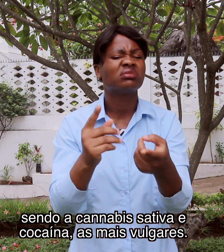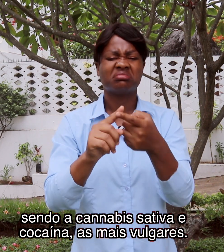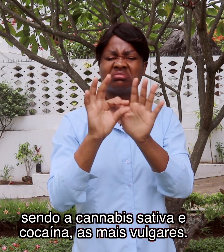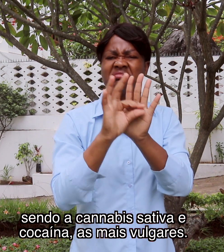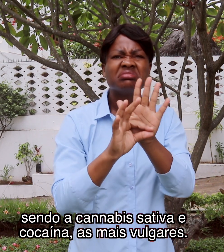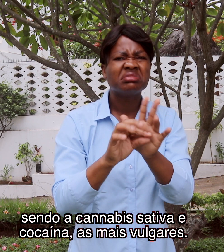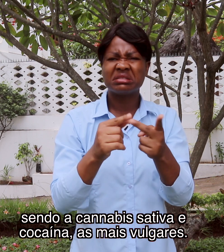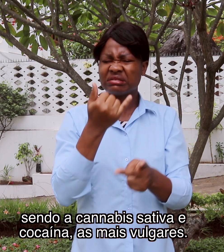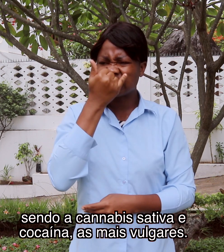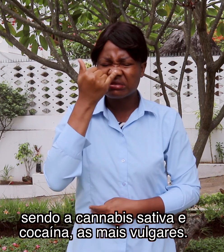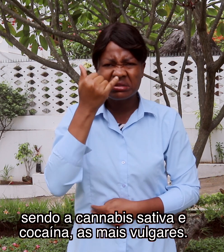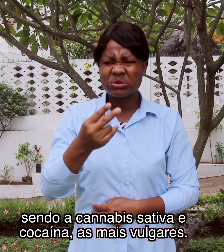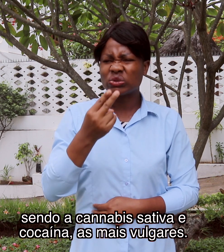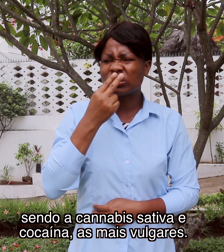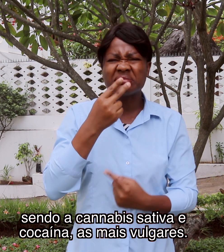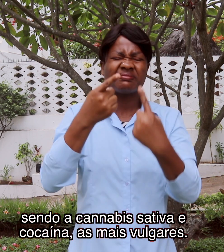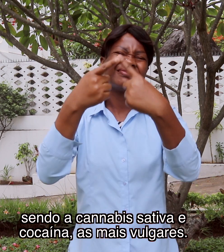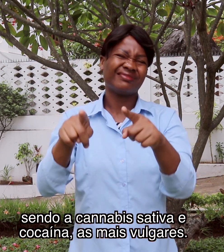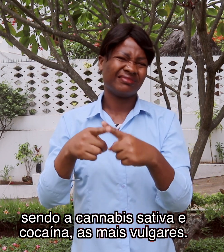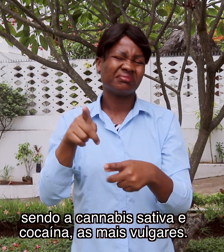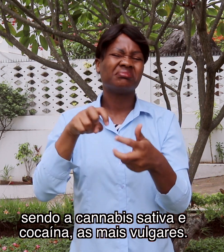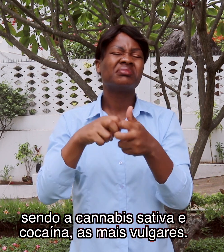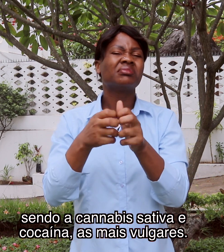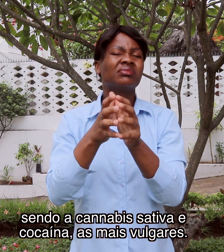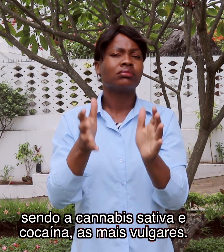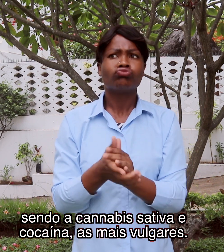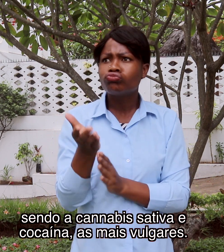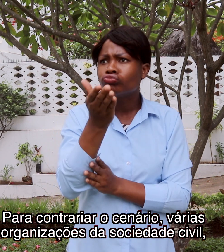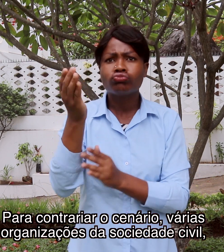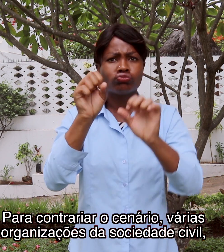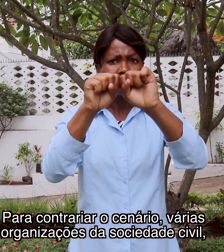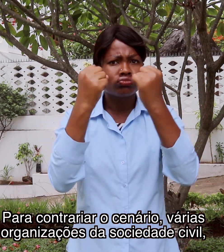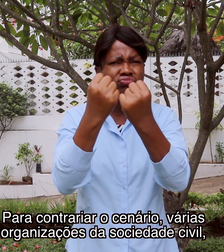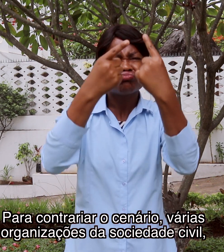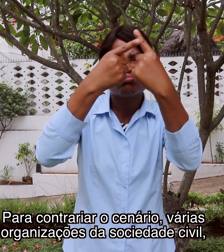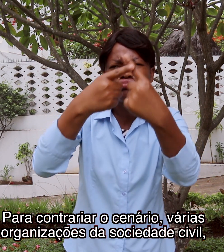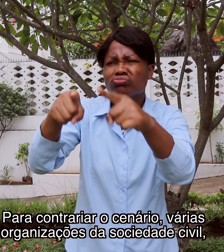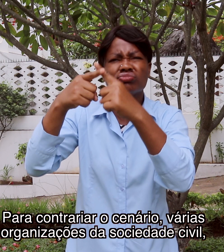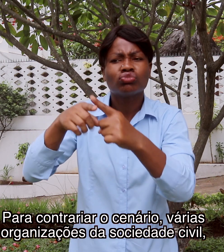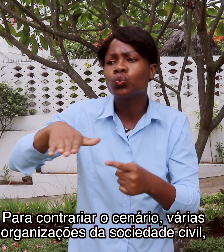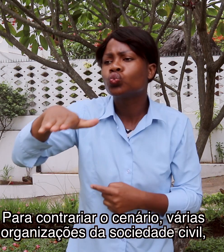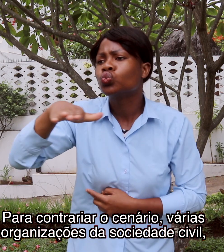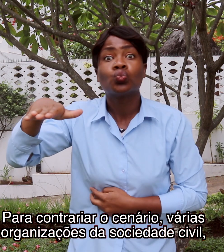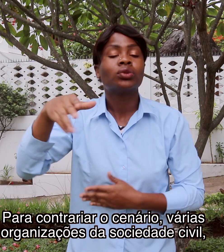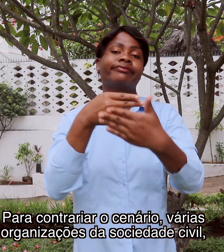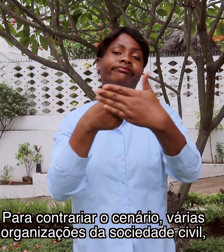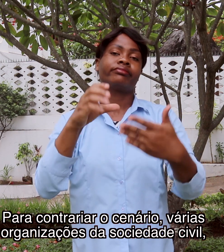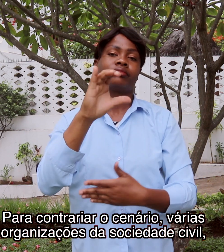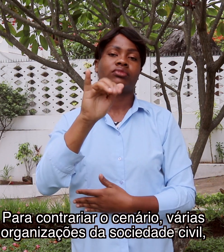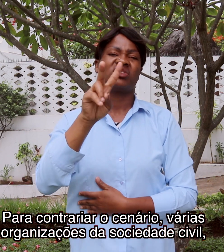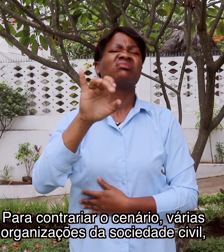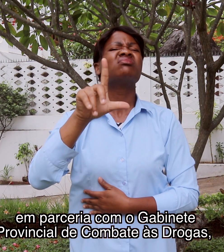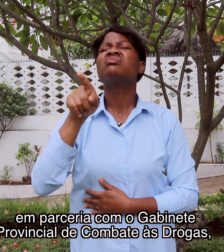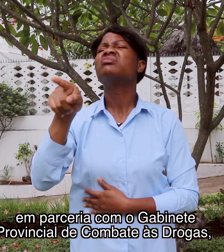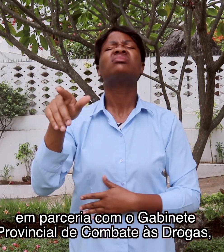sendo a cannabis sativa e a cocaína as mais vulgares. Para contrariar o cenário, várias organizações da